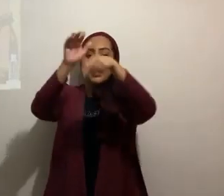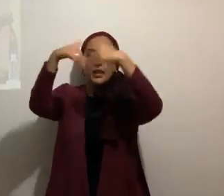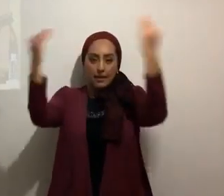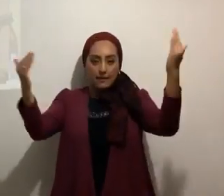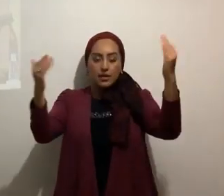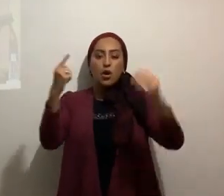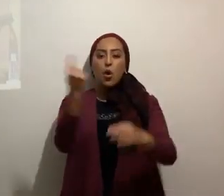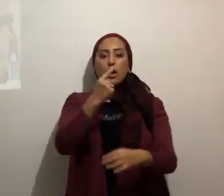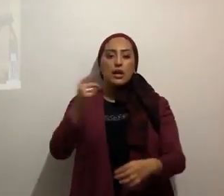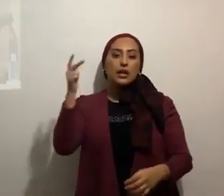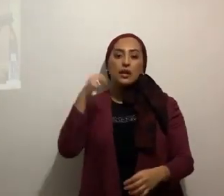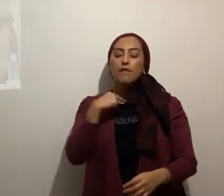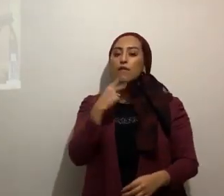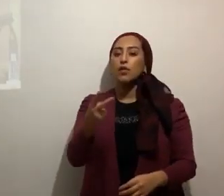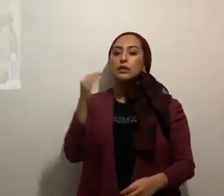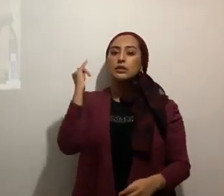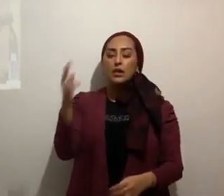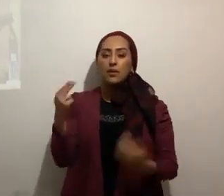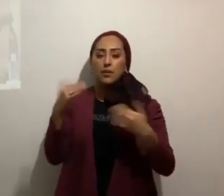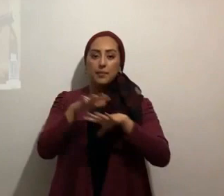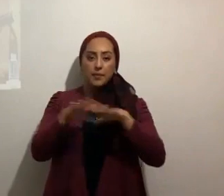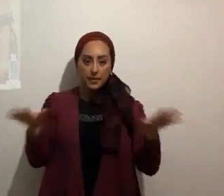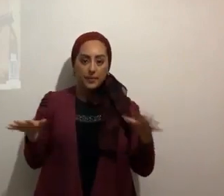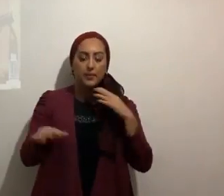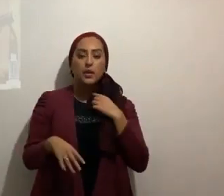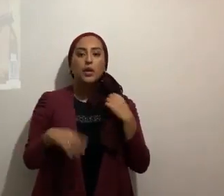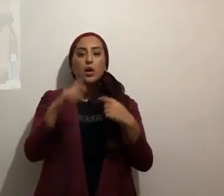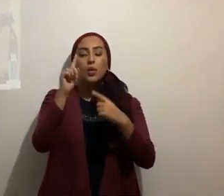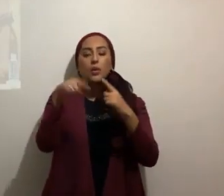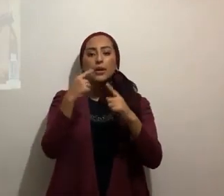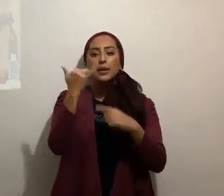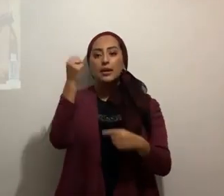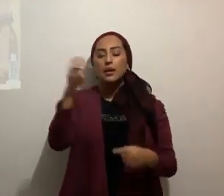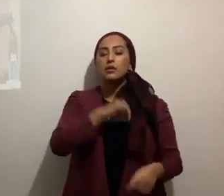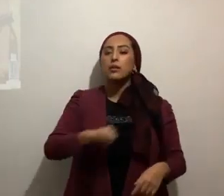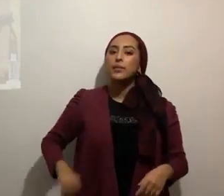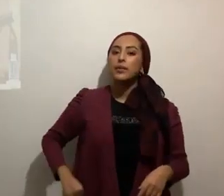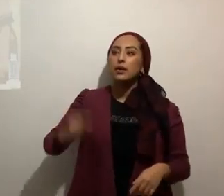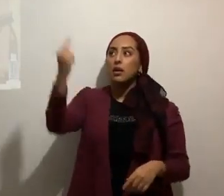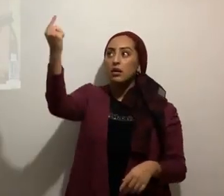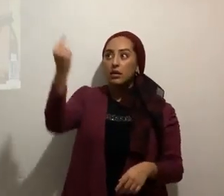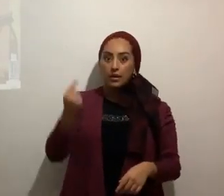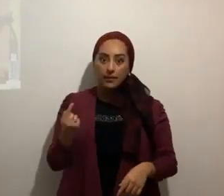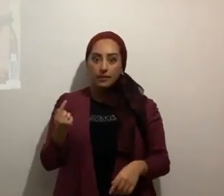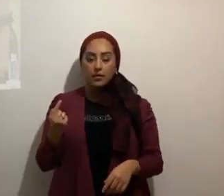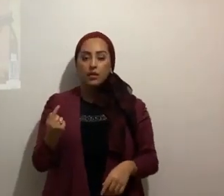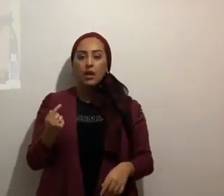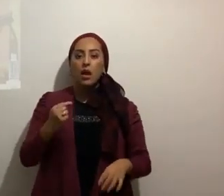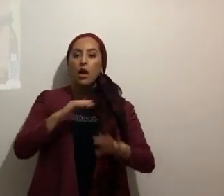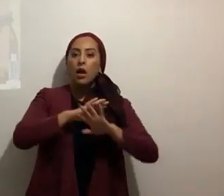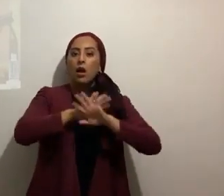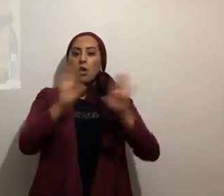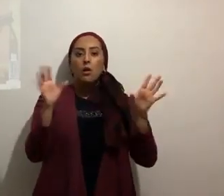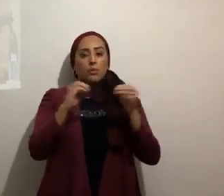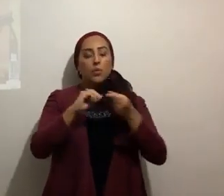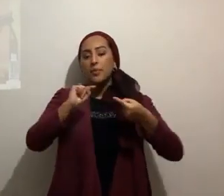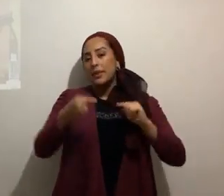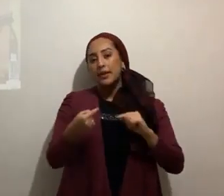oír la voz de Yahweh. Cuando venga Yahshua Mashiach, ya no habrá más